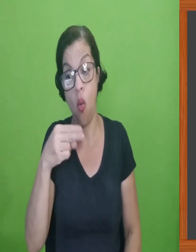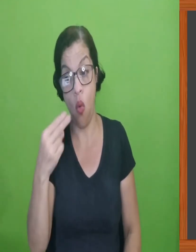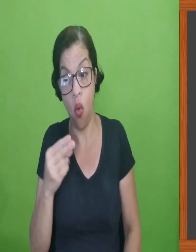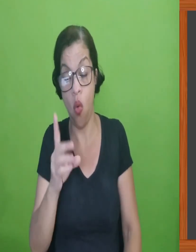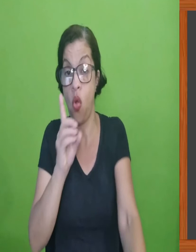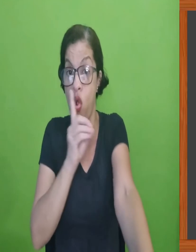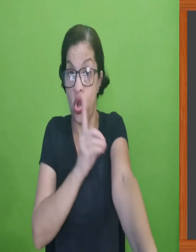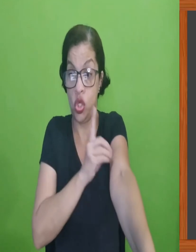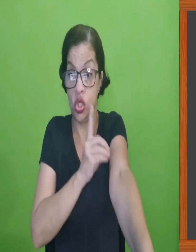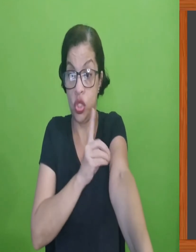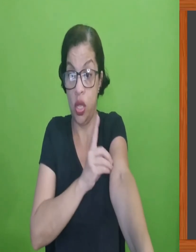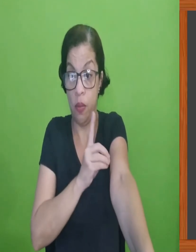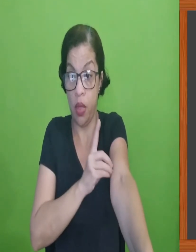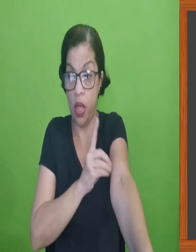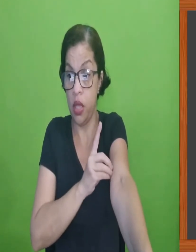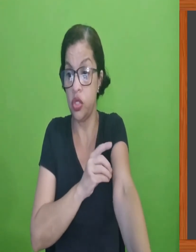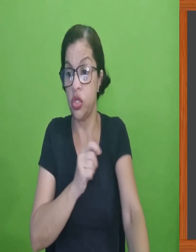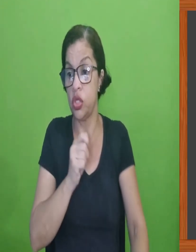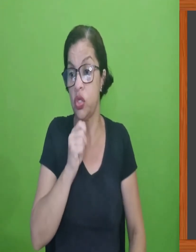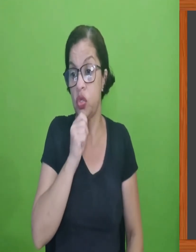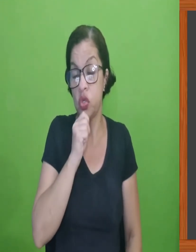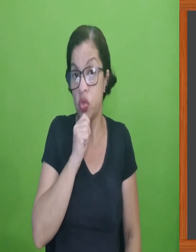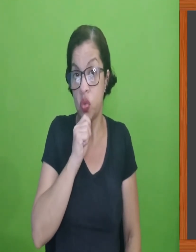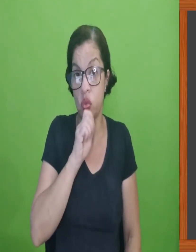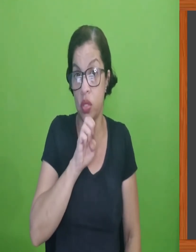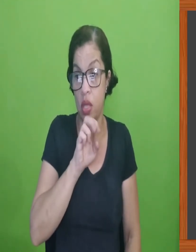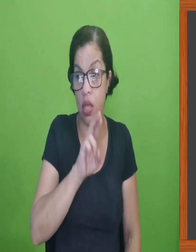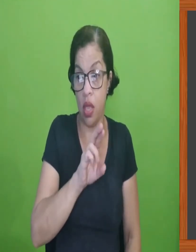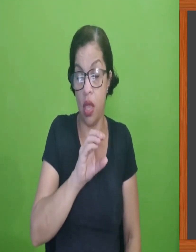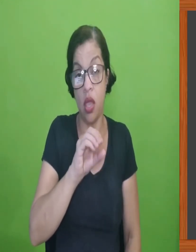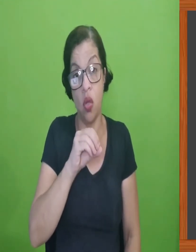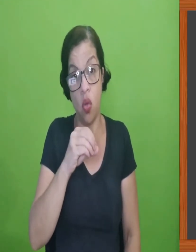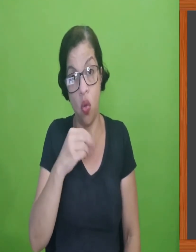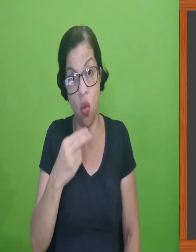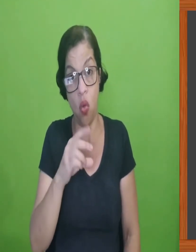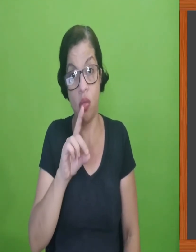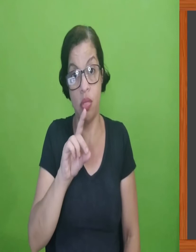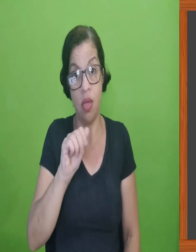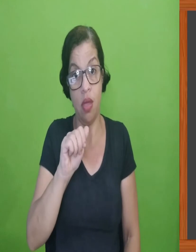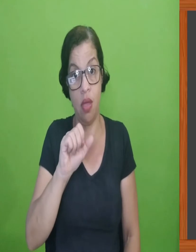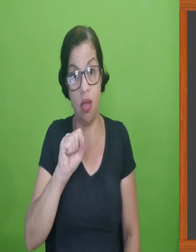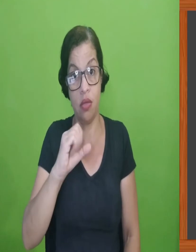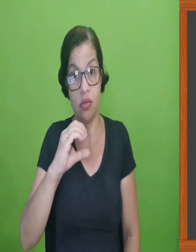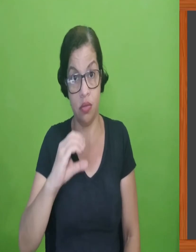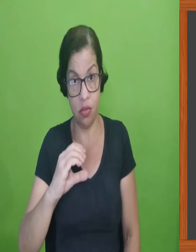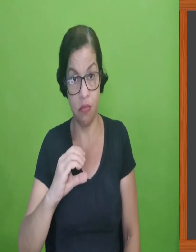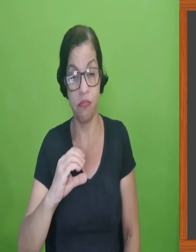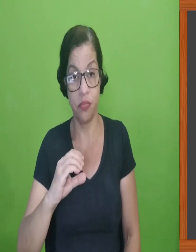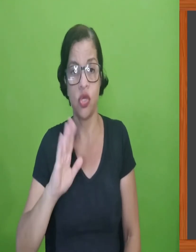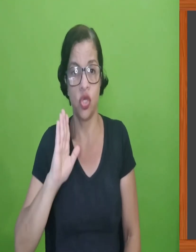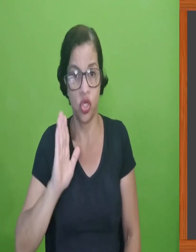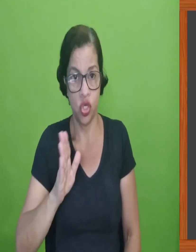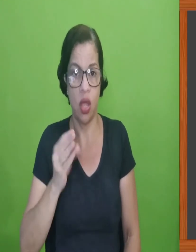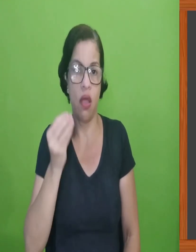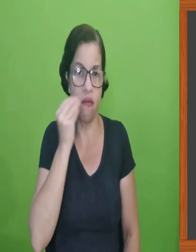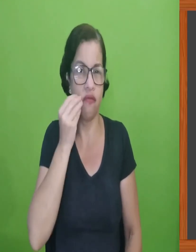ainda diabéticos sem os critérios de estratificação de risco ou doença aterosclerótica subclínica, já